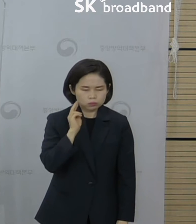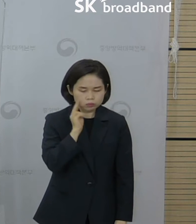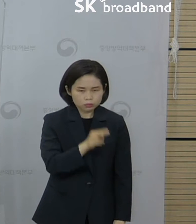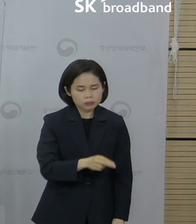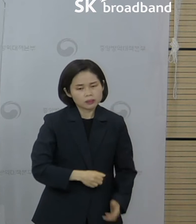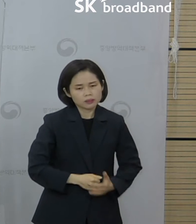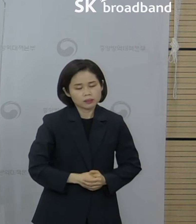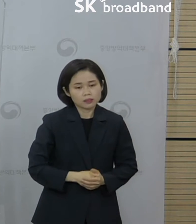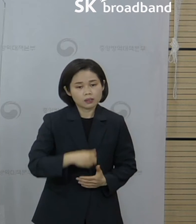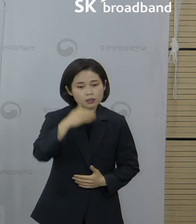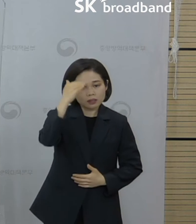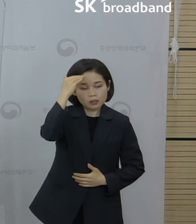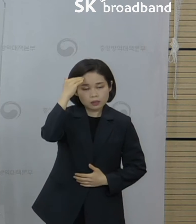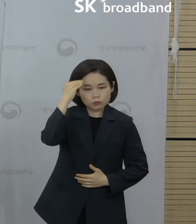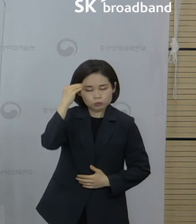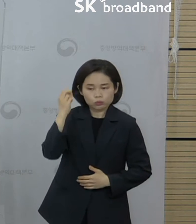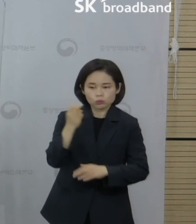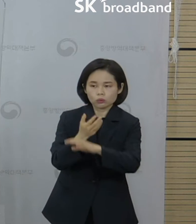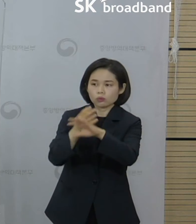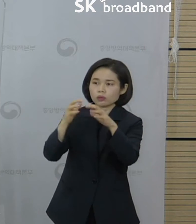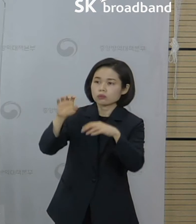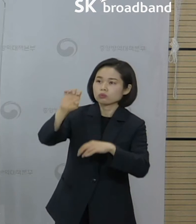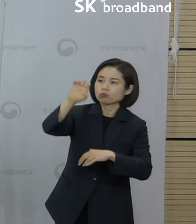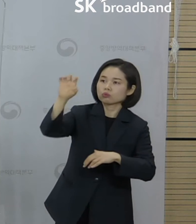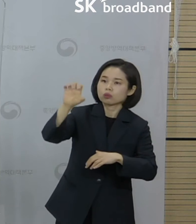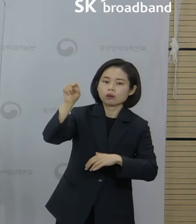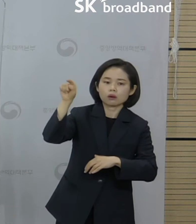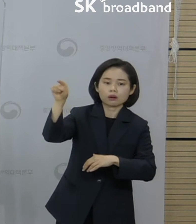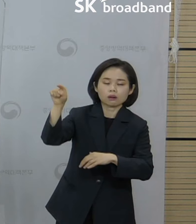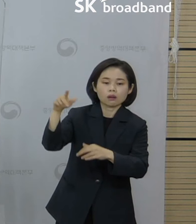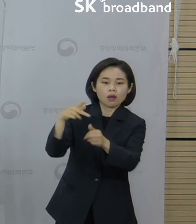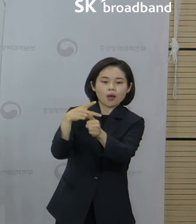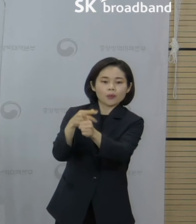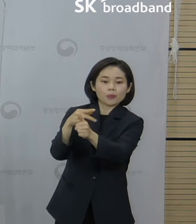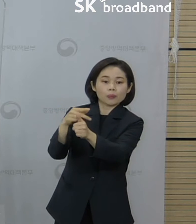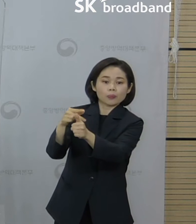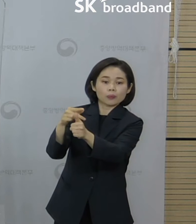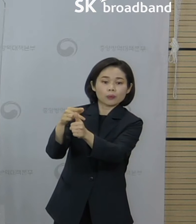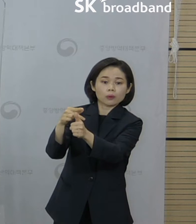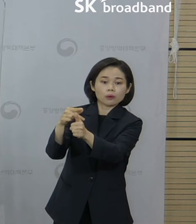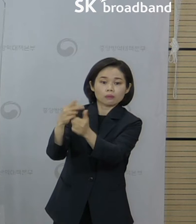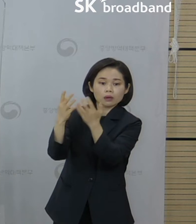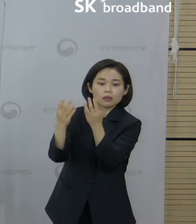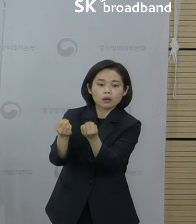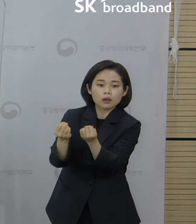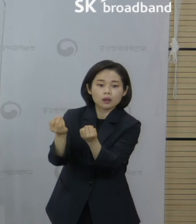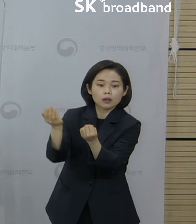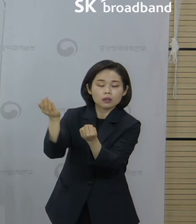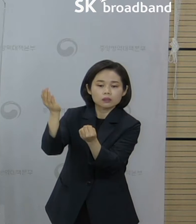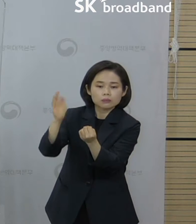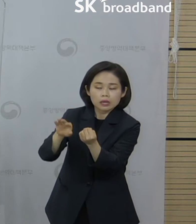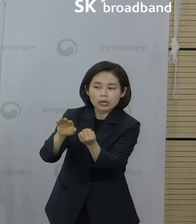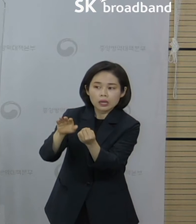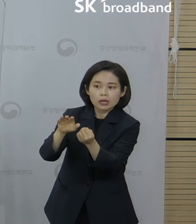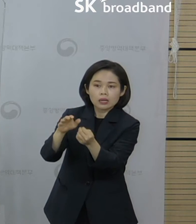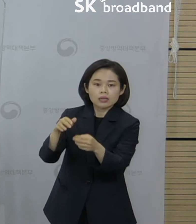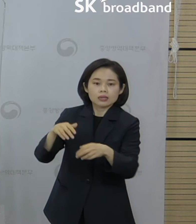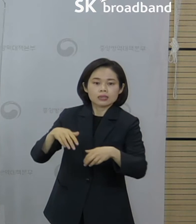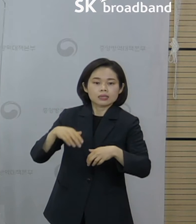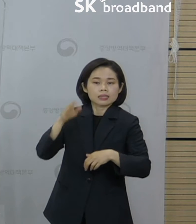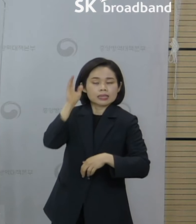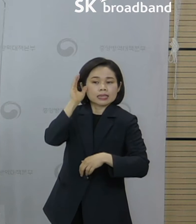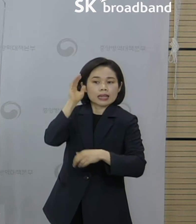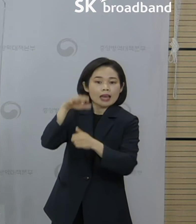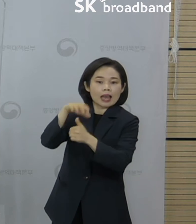국내외적으로 유럽을 중심으로 해서 높은 백신 접종률에도 불구하고 이른 방역 조치 완화, 거기에